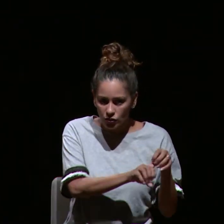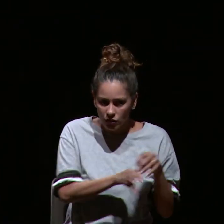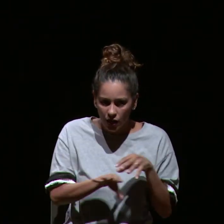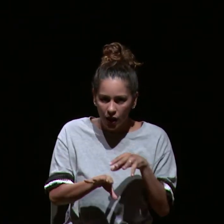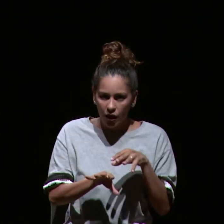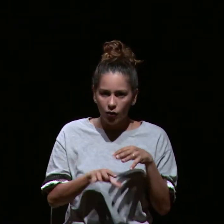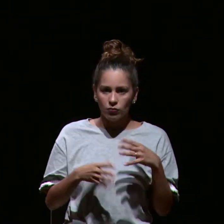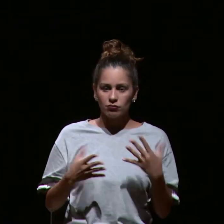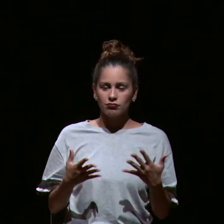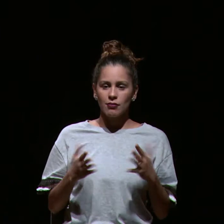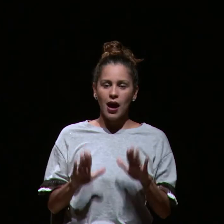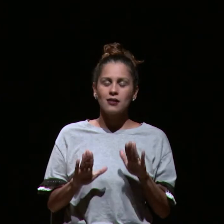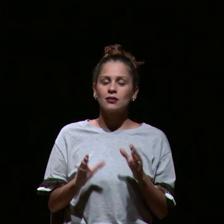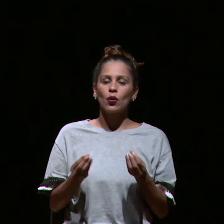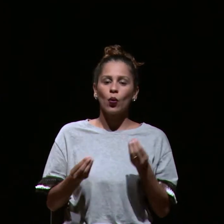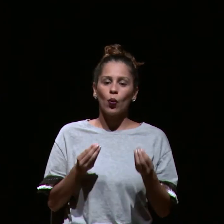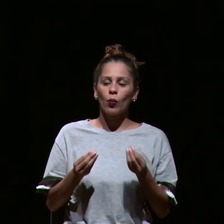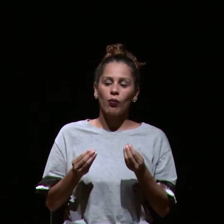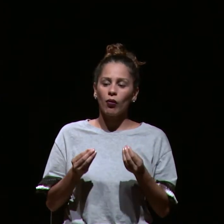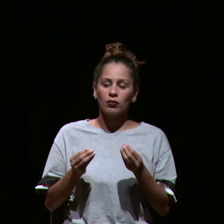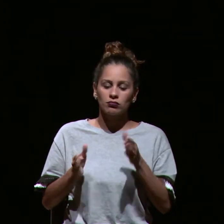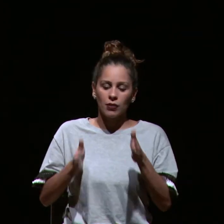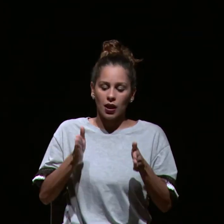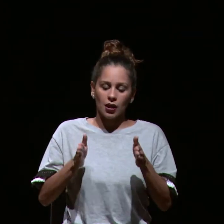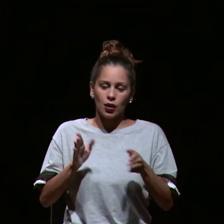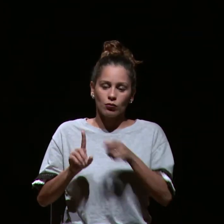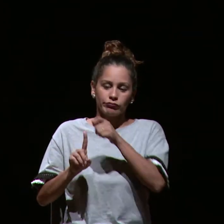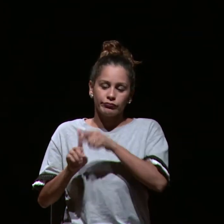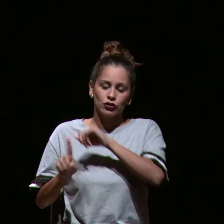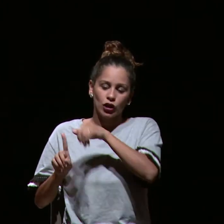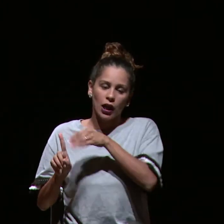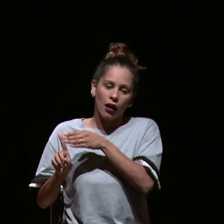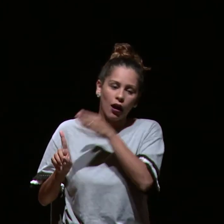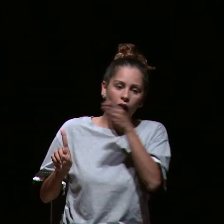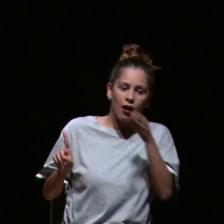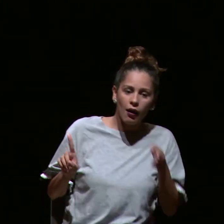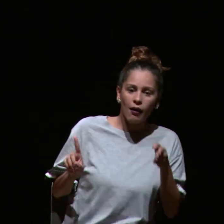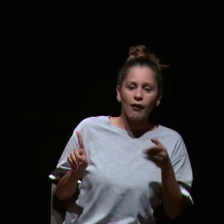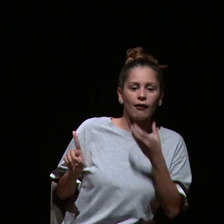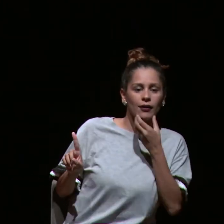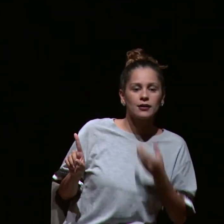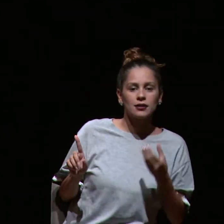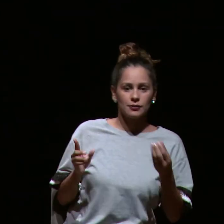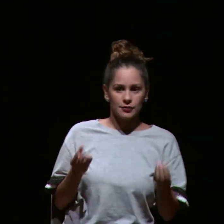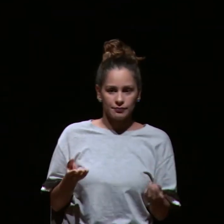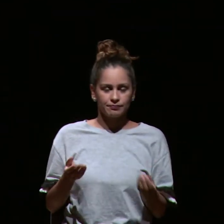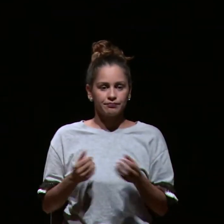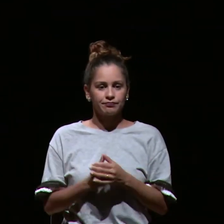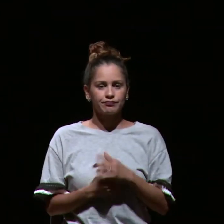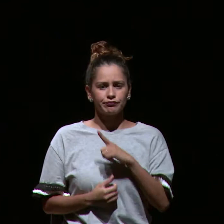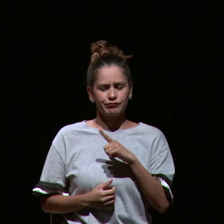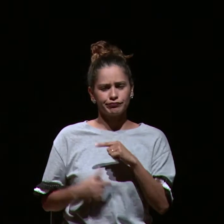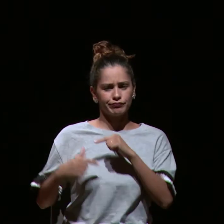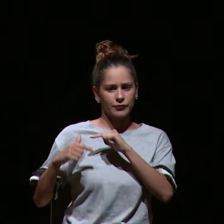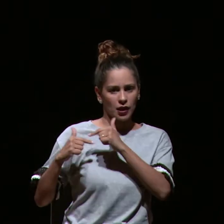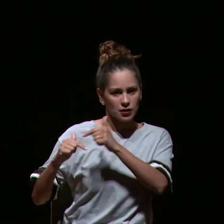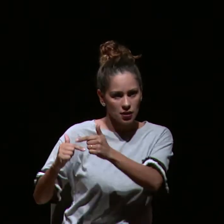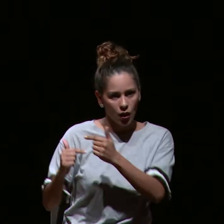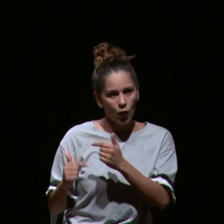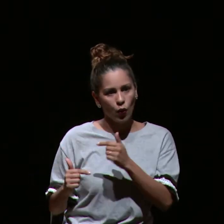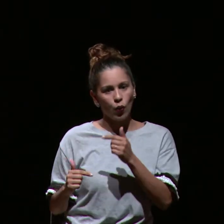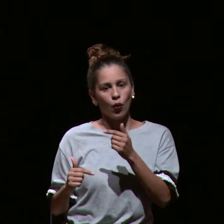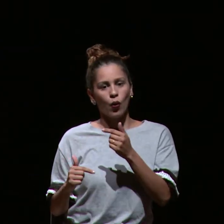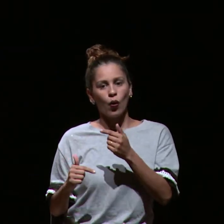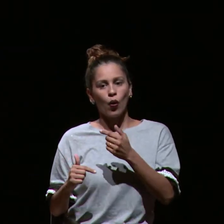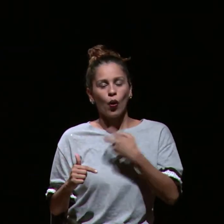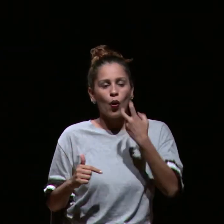a dezembro. Bom, bastaria pensar, por exemplo, nas contribuições presentes na tradição oral, no conhecimento tecnológico, nos